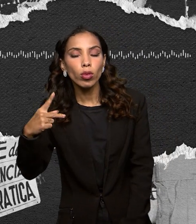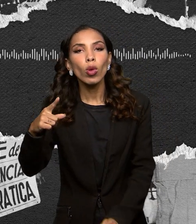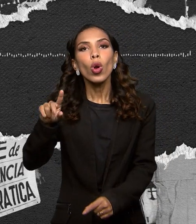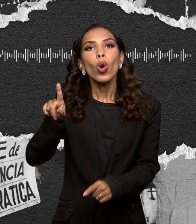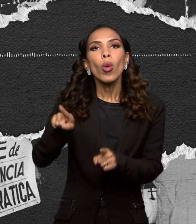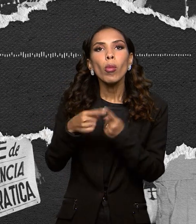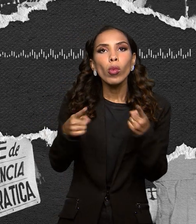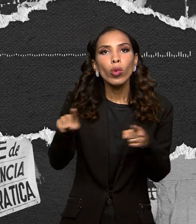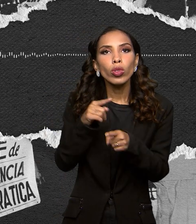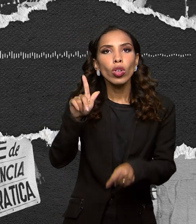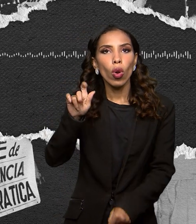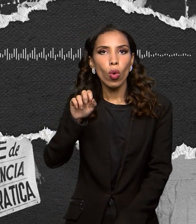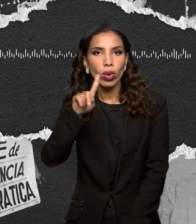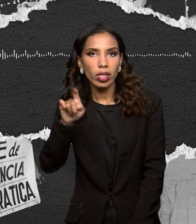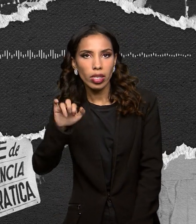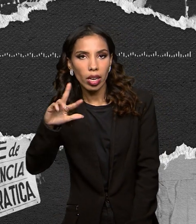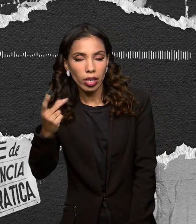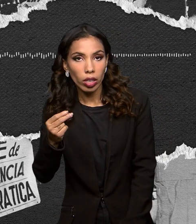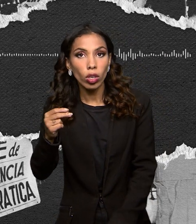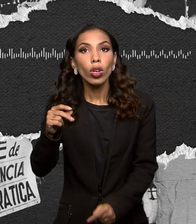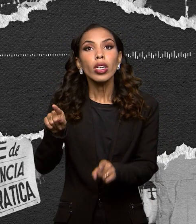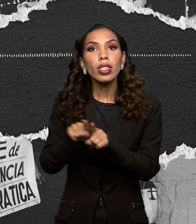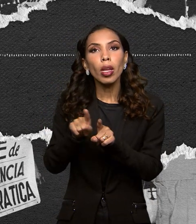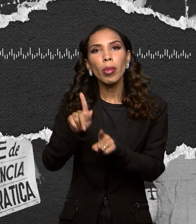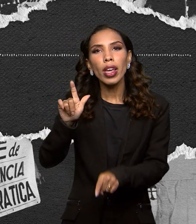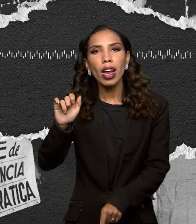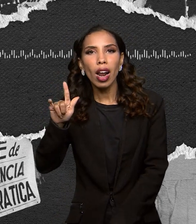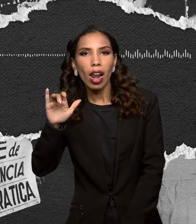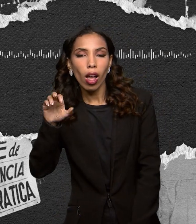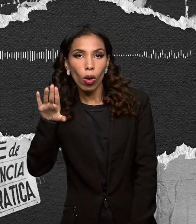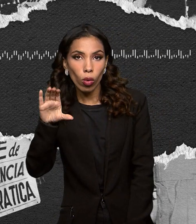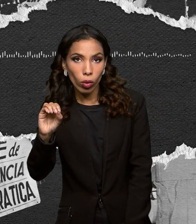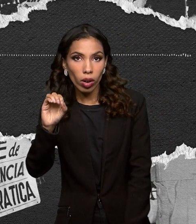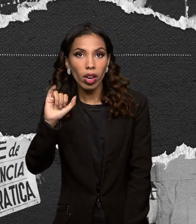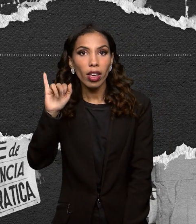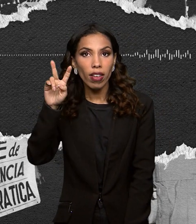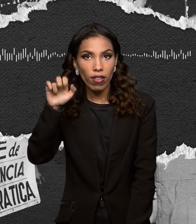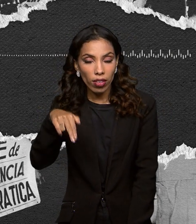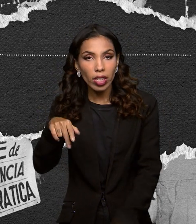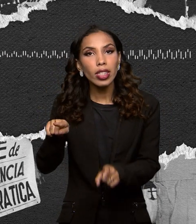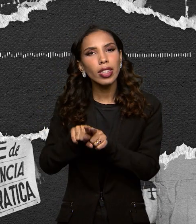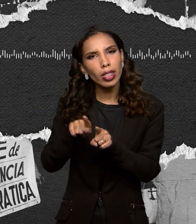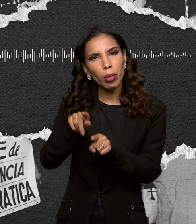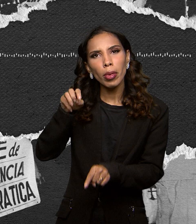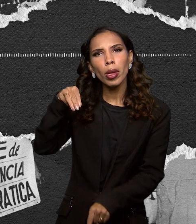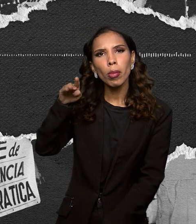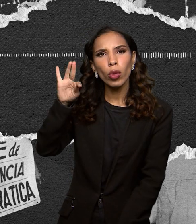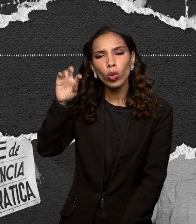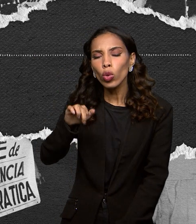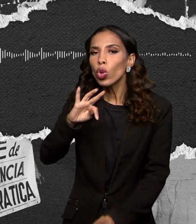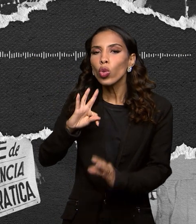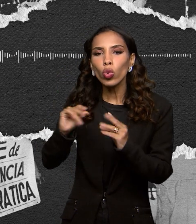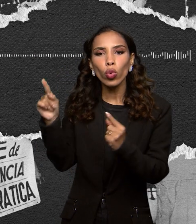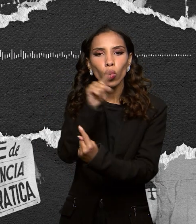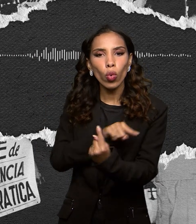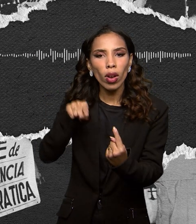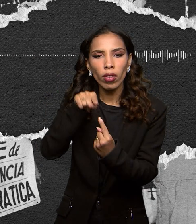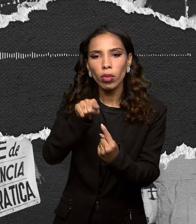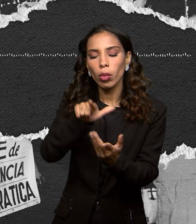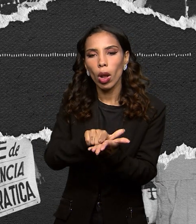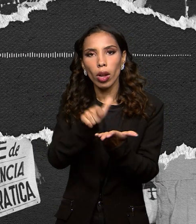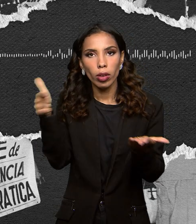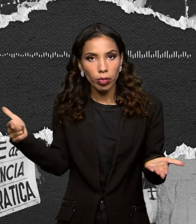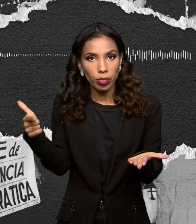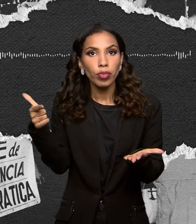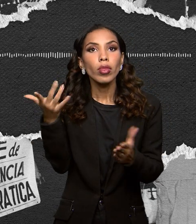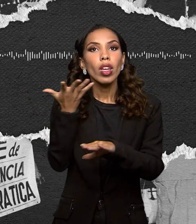irmãos Homero Glauco e Ivan Ferreira, na voz de Moacir Franco, e de Milton Nascimento, tudo com fins jornalísticos. A narração foi